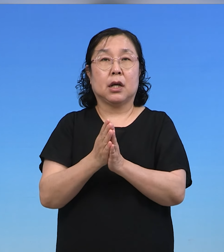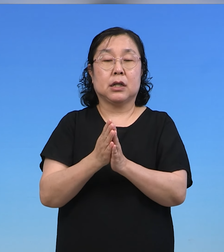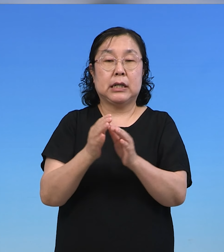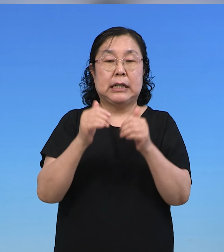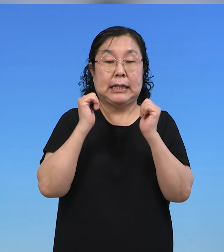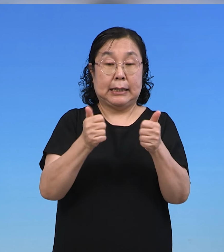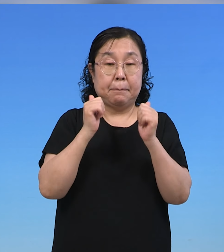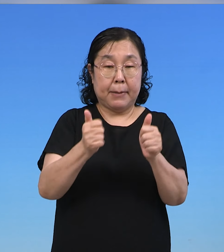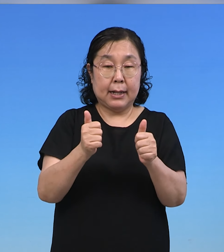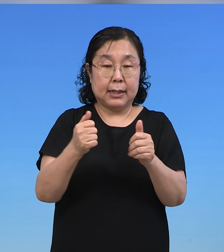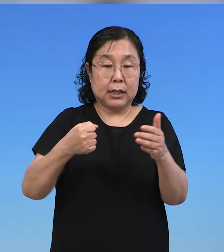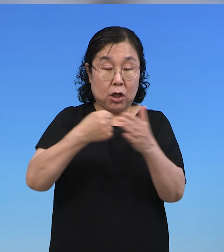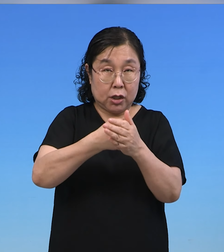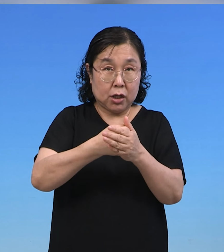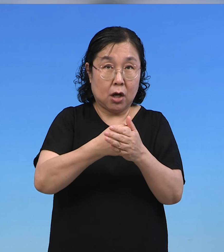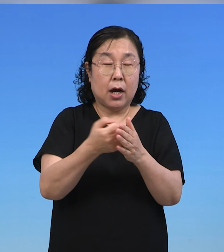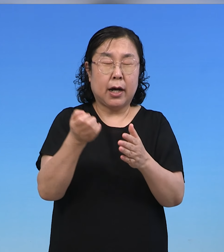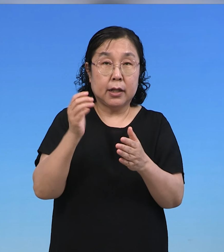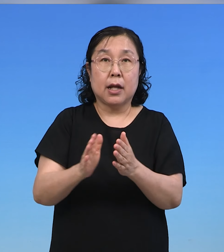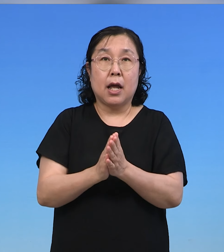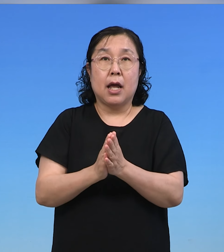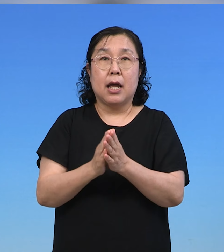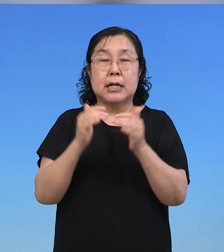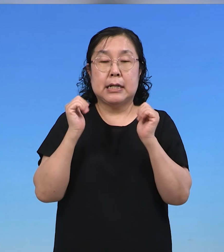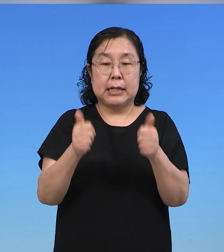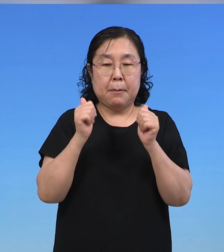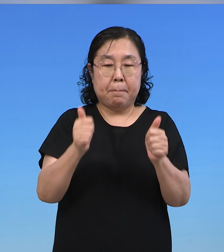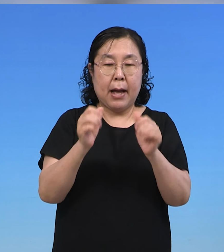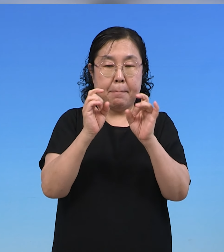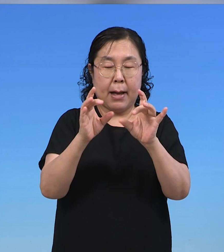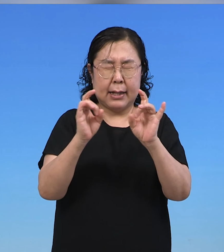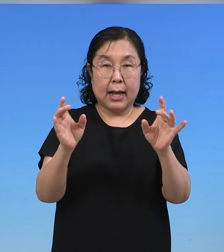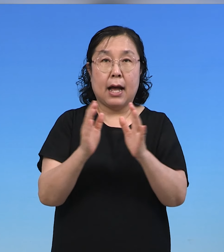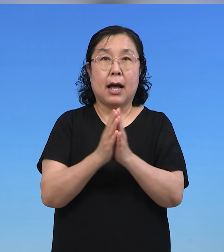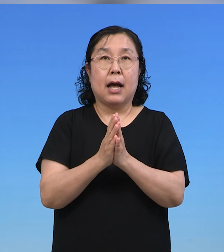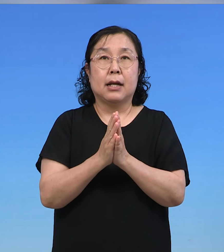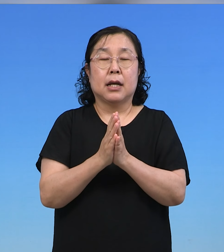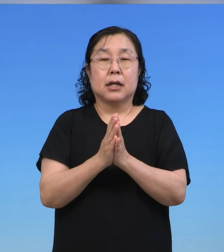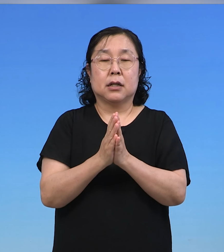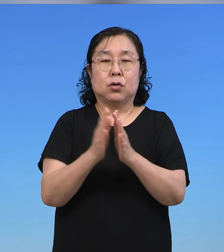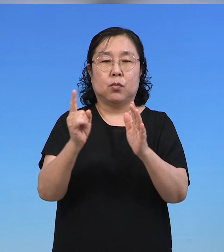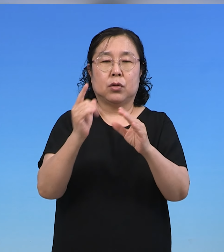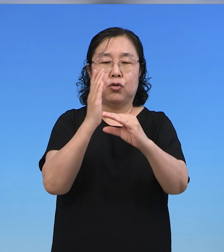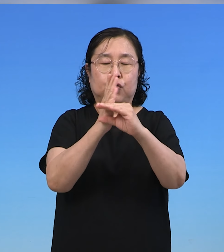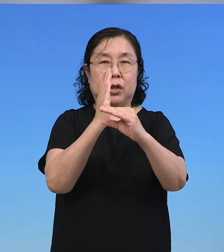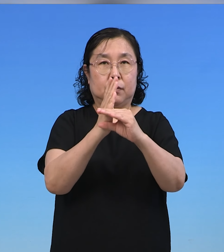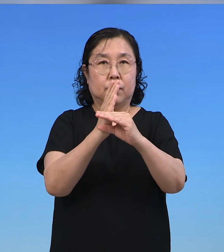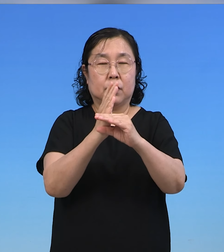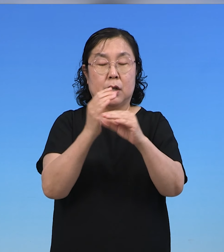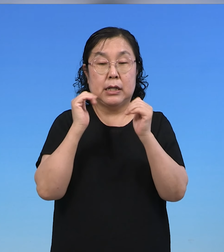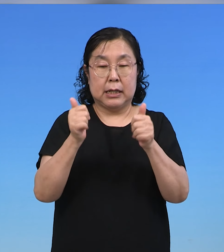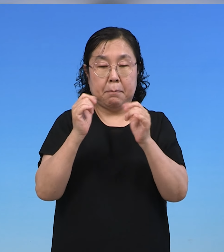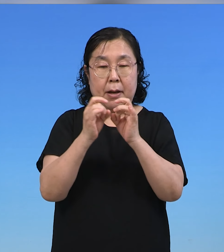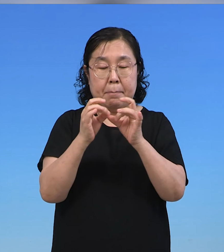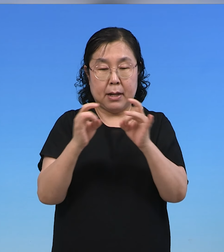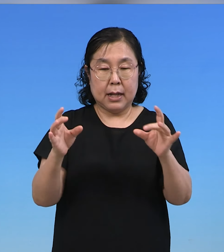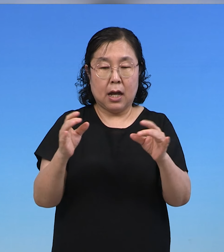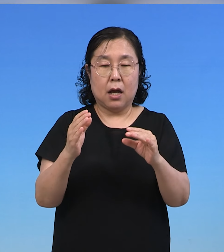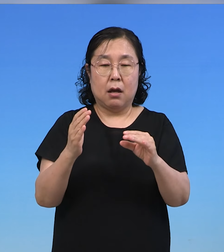야구를 가끔씩 보면은 심판마다 그 스트라이크 볼 판정의 기준이 다 틀려요. 그